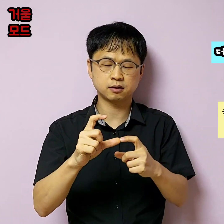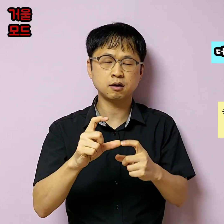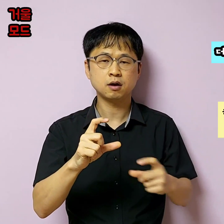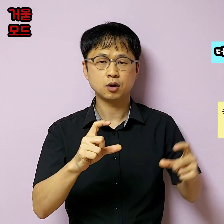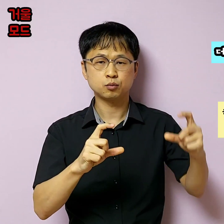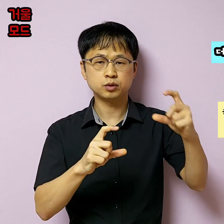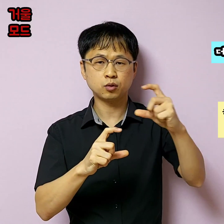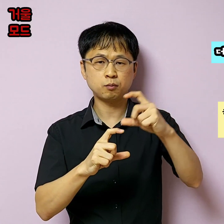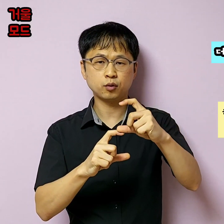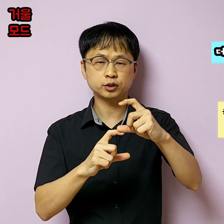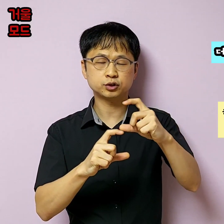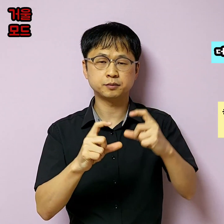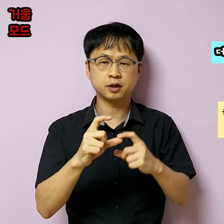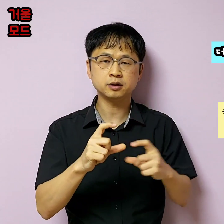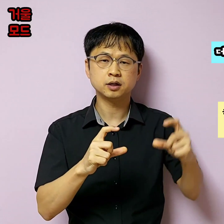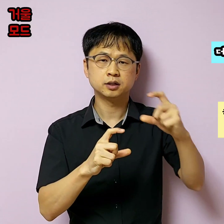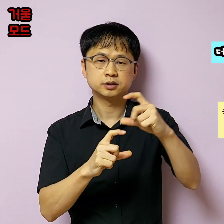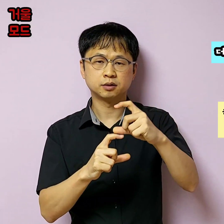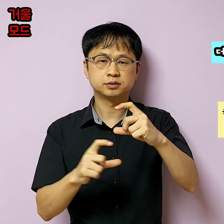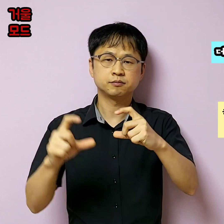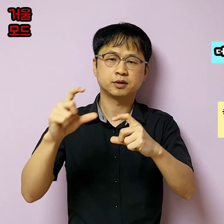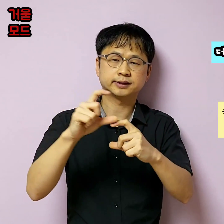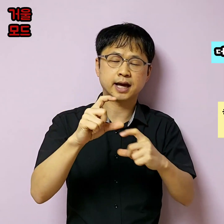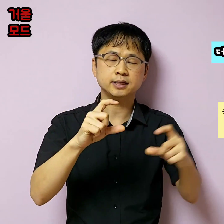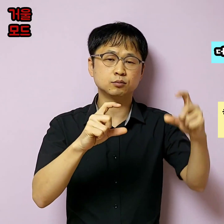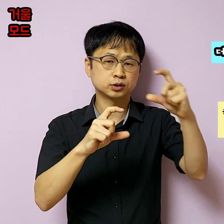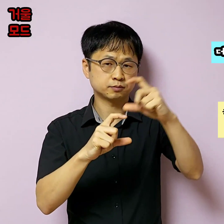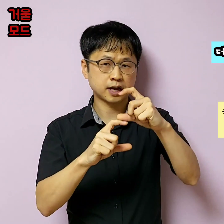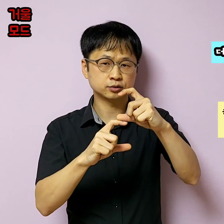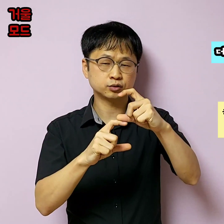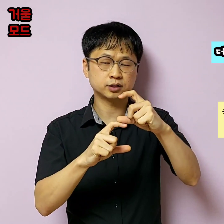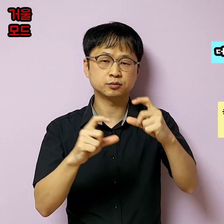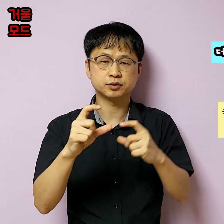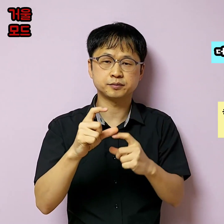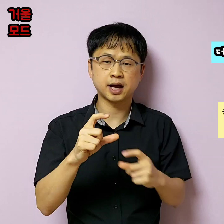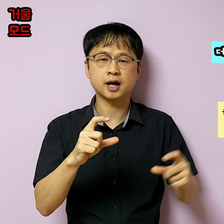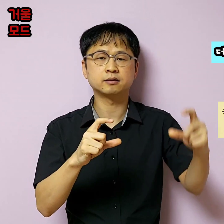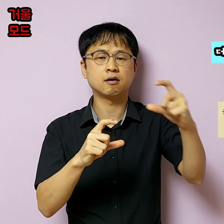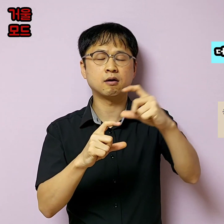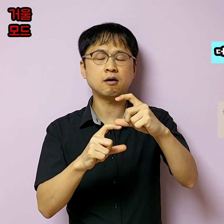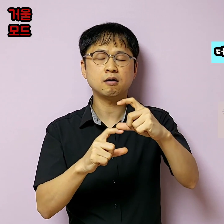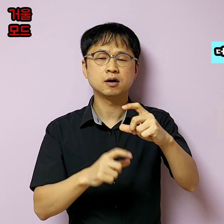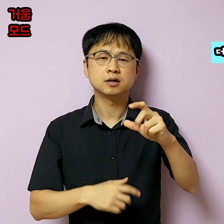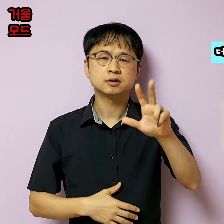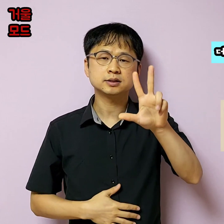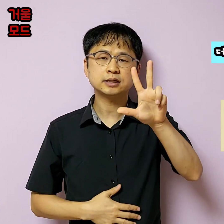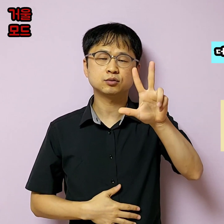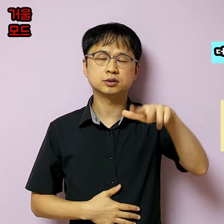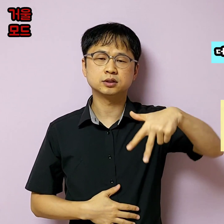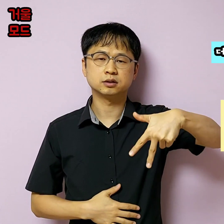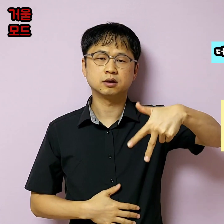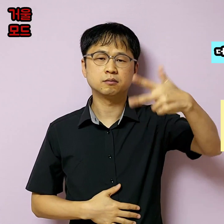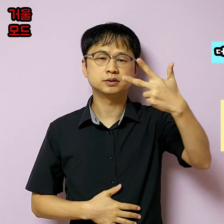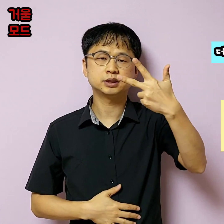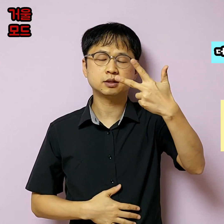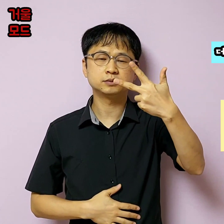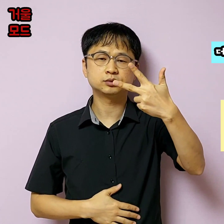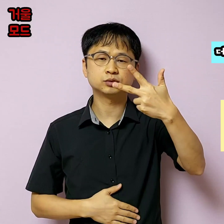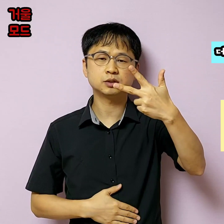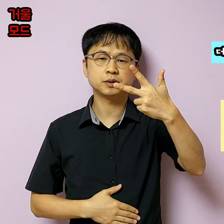해서 위로 포개주시면 점점 더 쌓이는 모습, 강조되는 모습입니다. 더 크다 수어는 엄지, 검지, 중지를